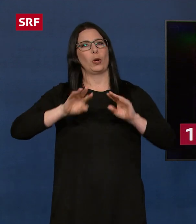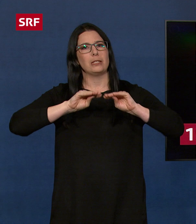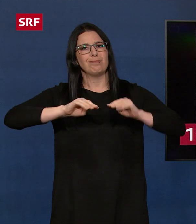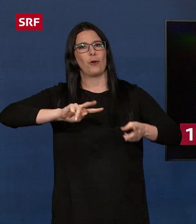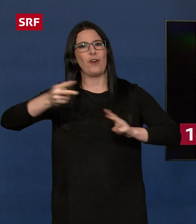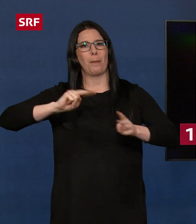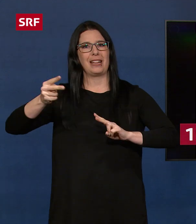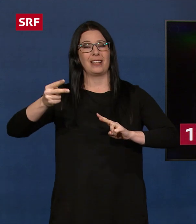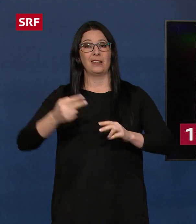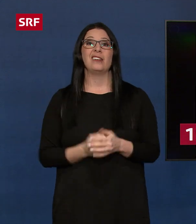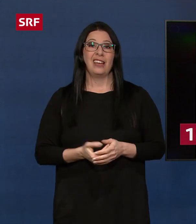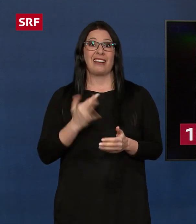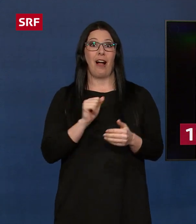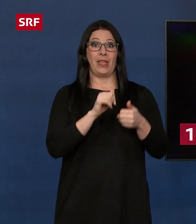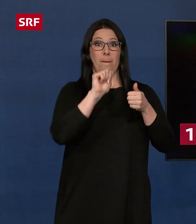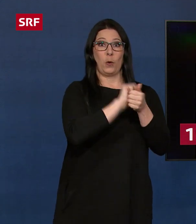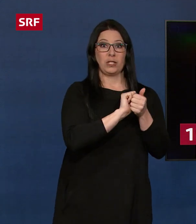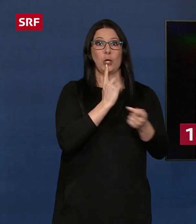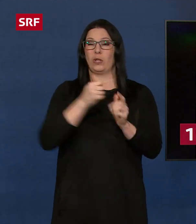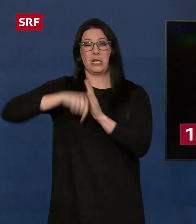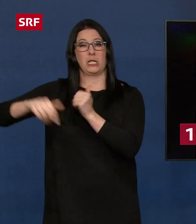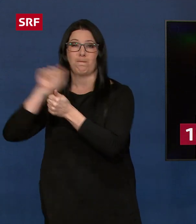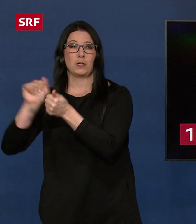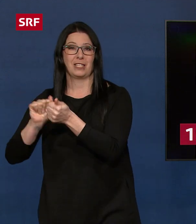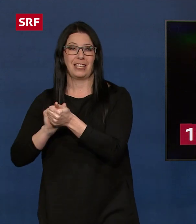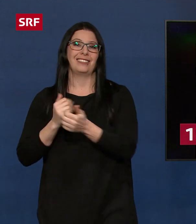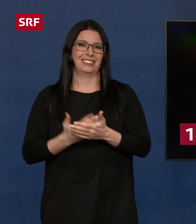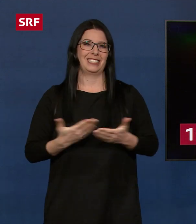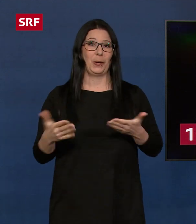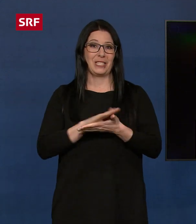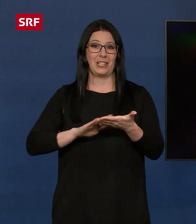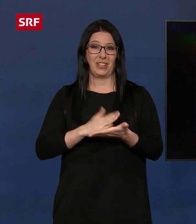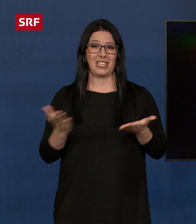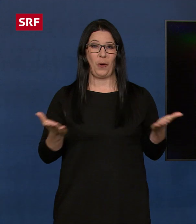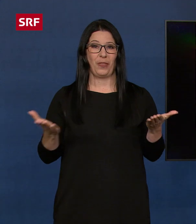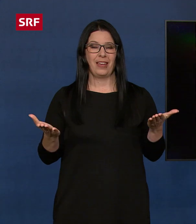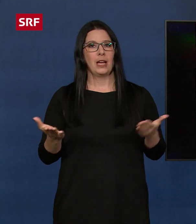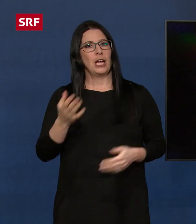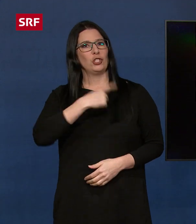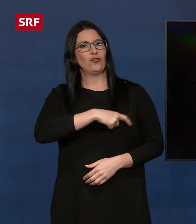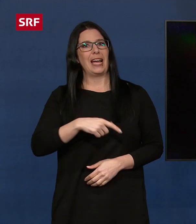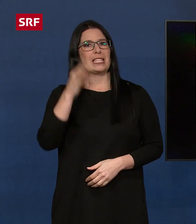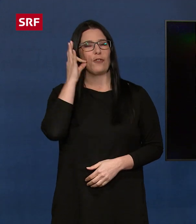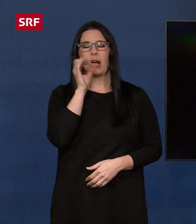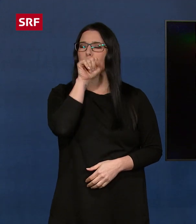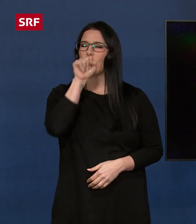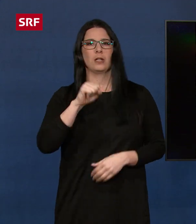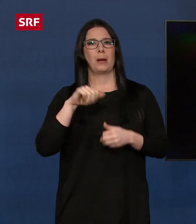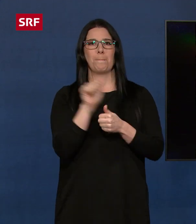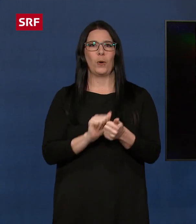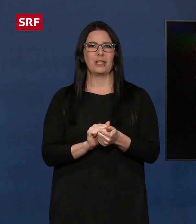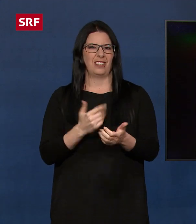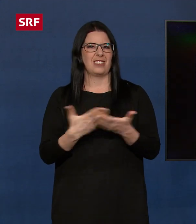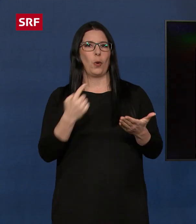erfahren. Man kann bekanntlich putzen und putzen, meine Damen. Und was leitet der Schweizer Frau näher als das Putzen, sagt der